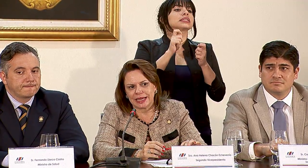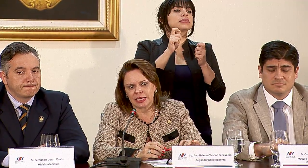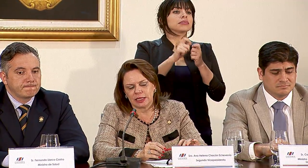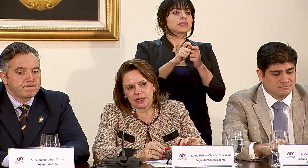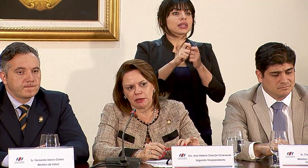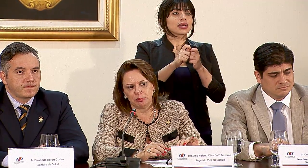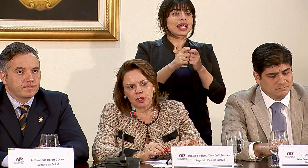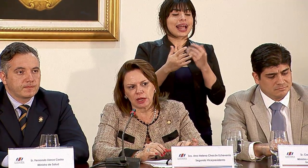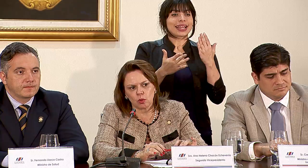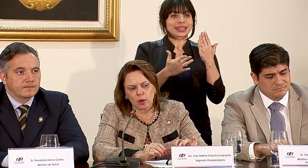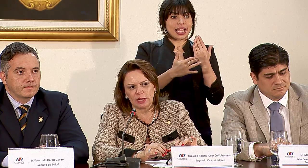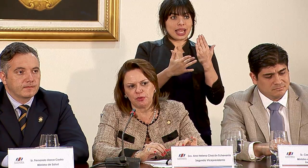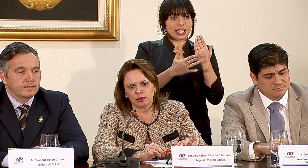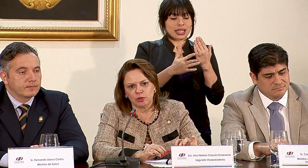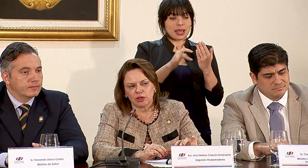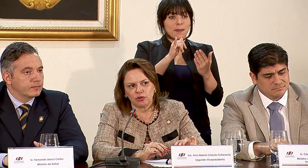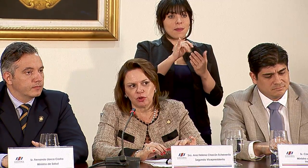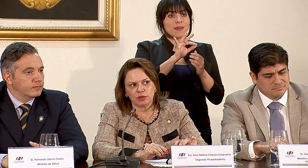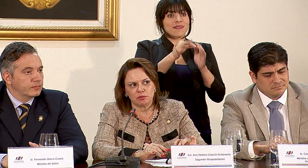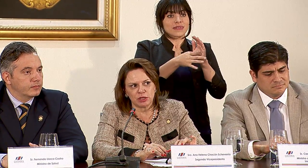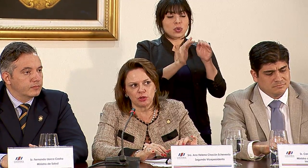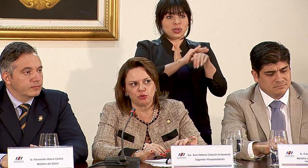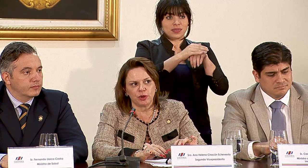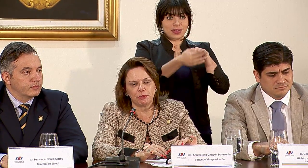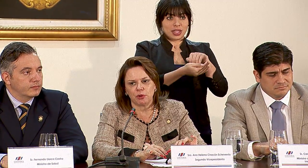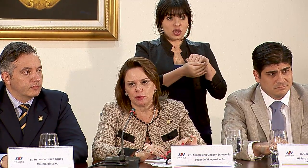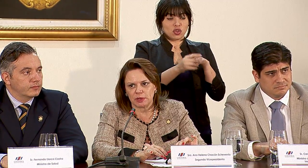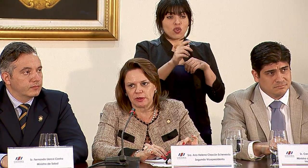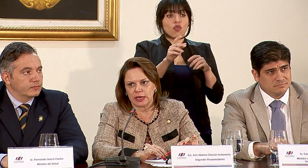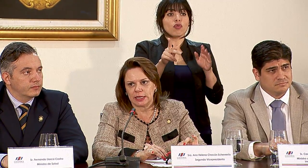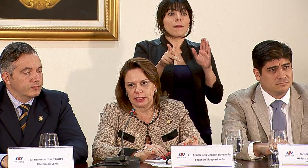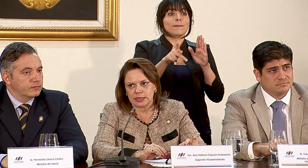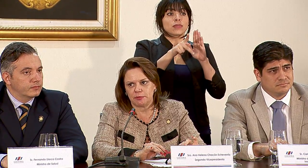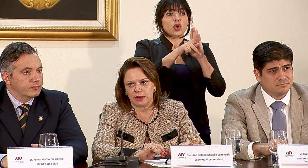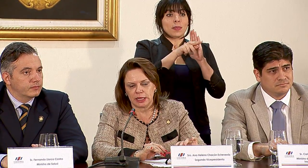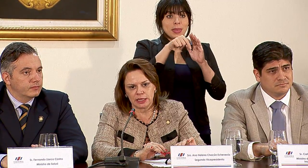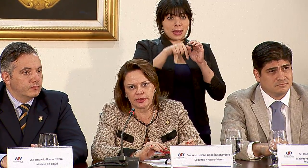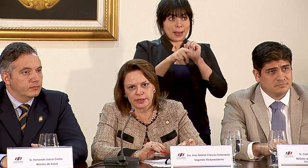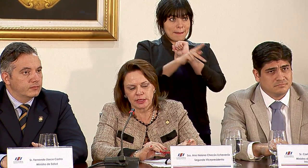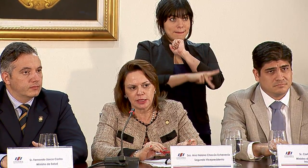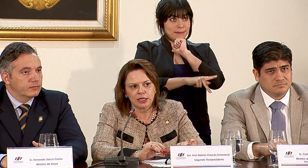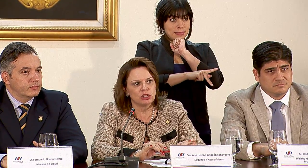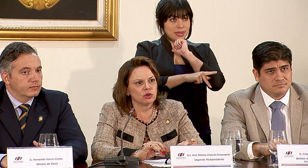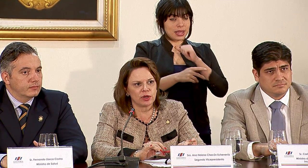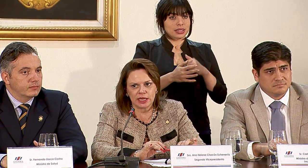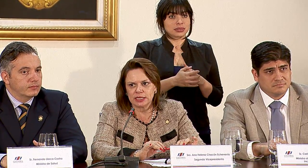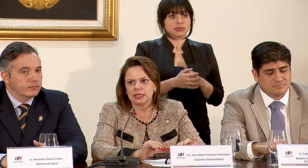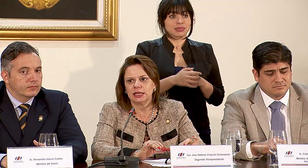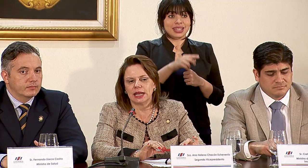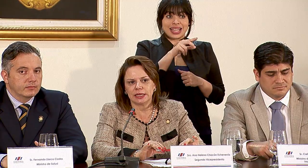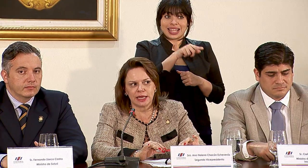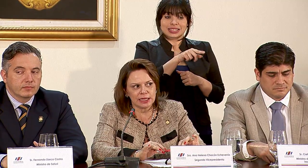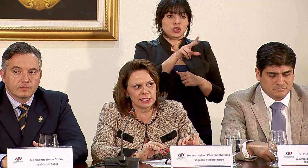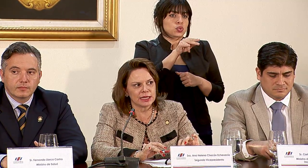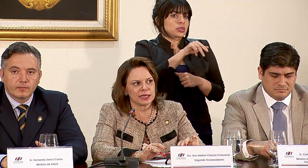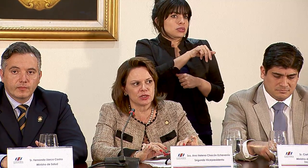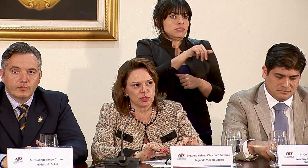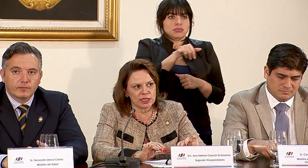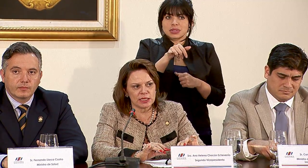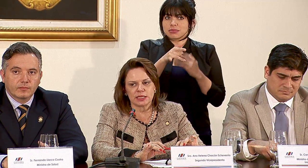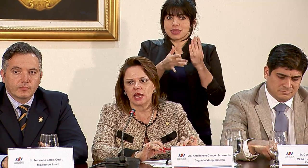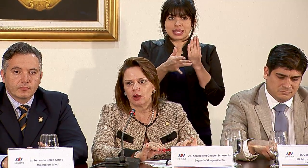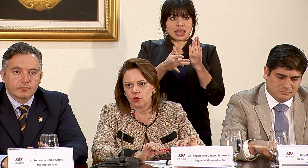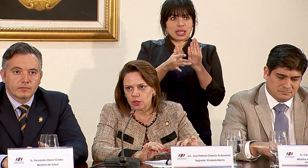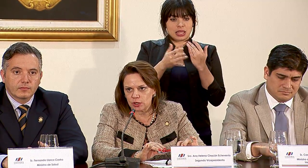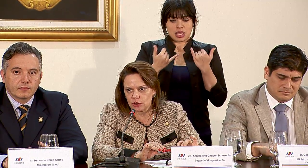la técnica por la cual fecundación in vitro fue prohibida en este país no es la técnica que